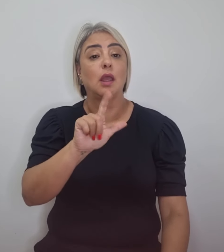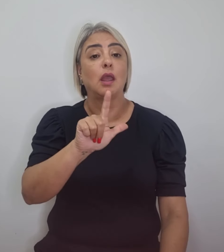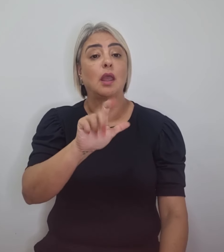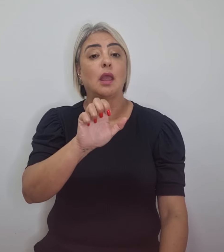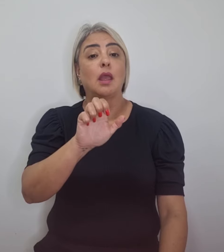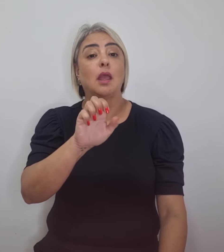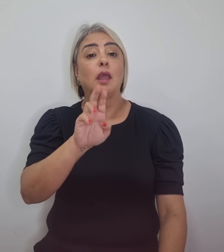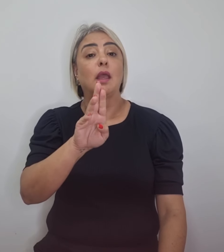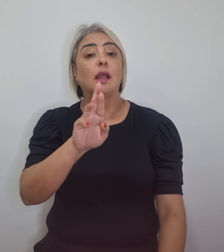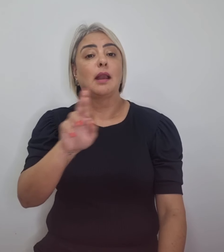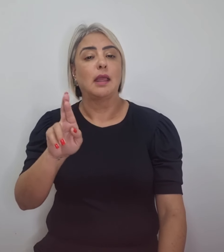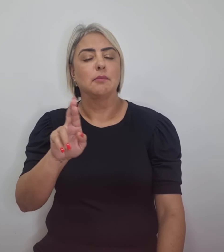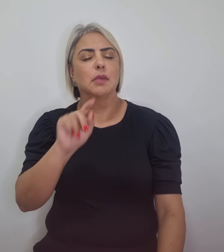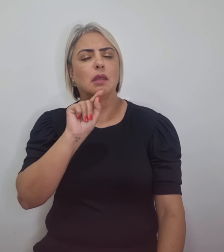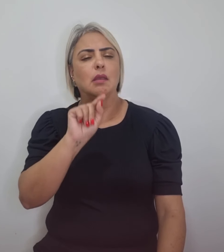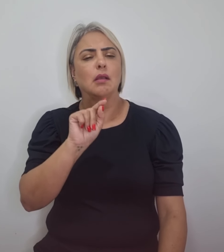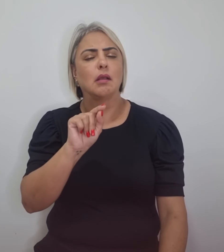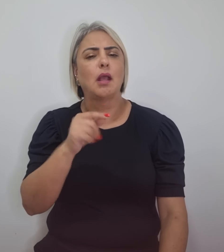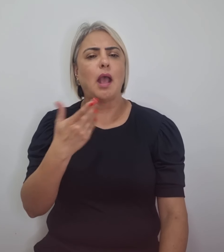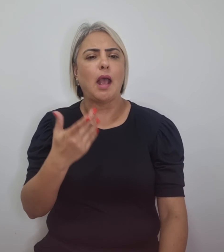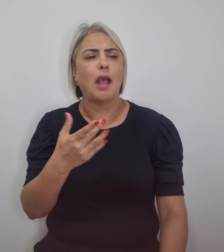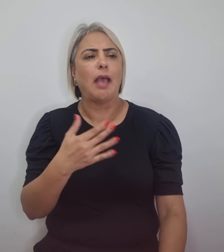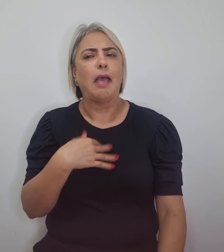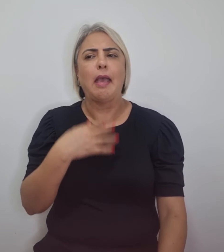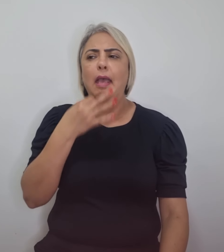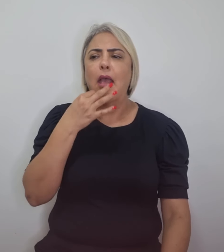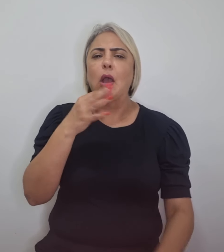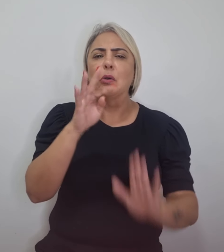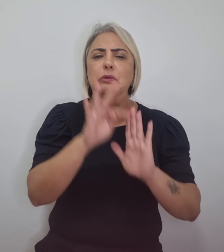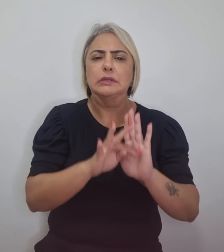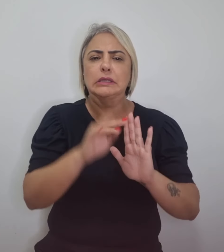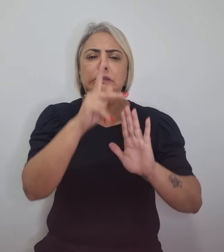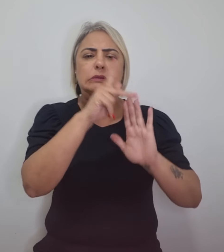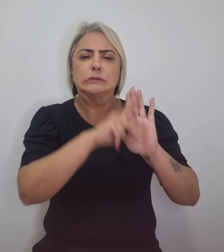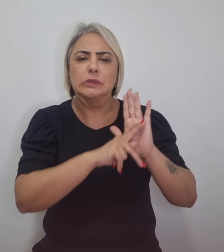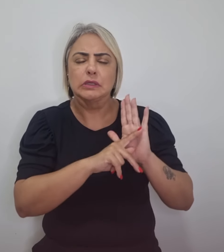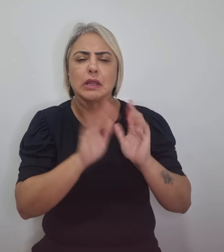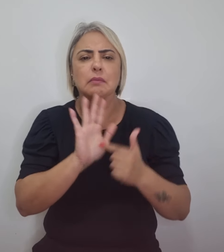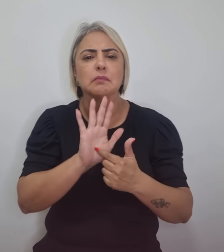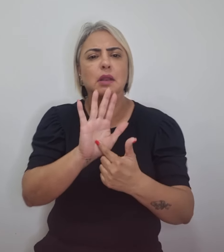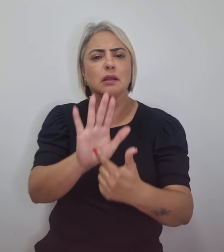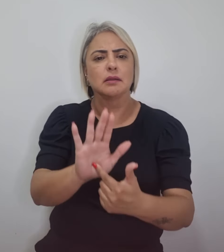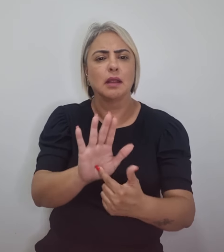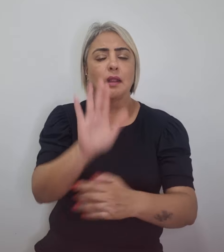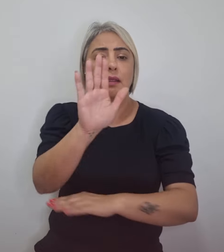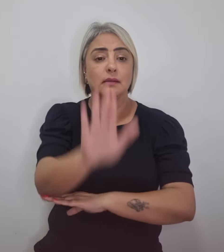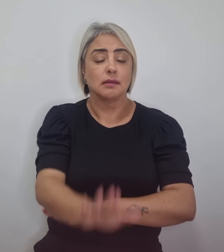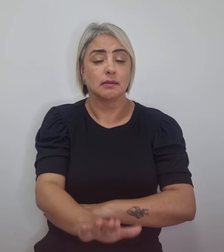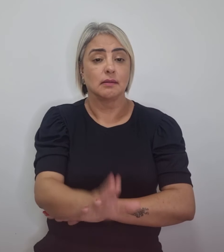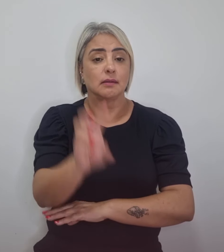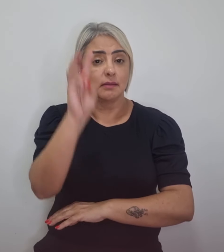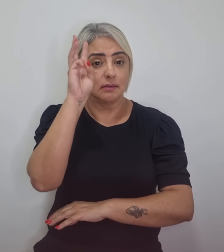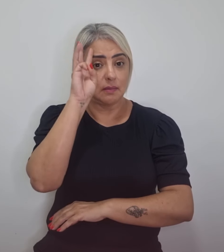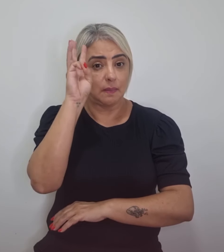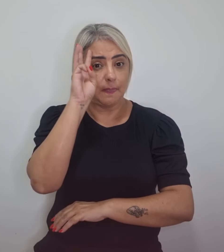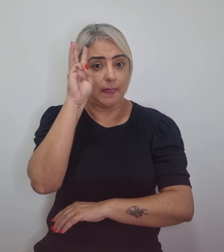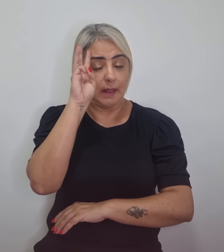Segundo a justificativa do projeto apresentado na tarde desta terça-feira, 2 do